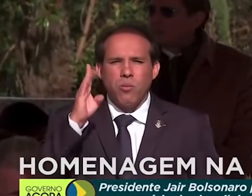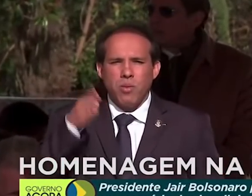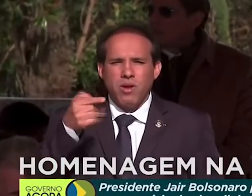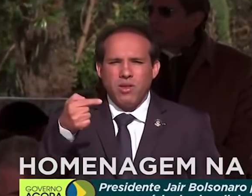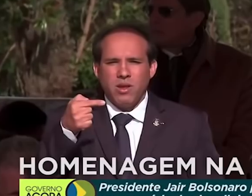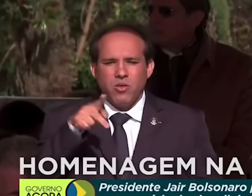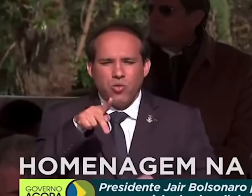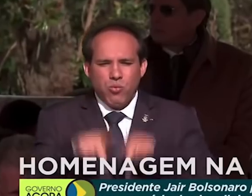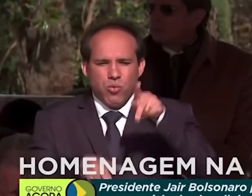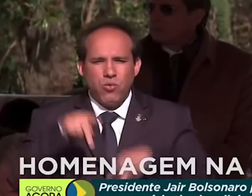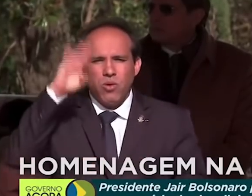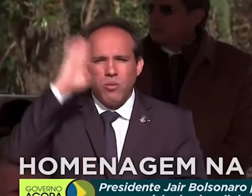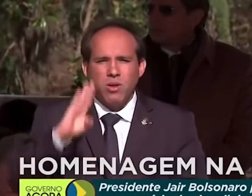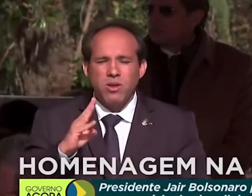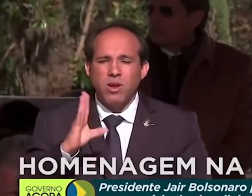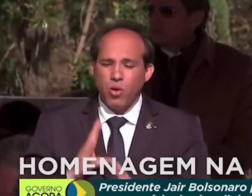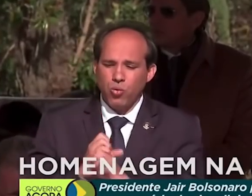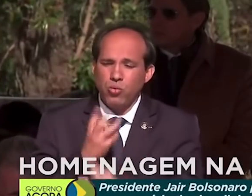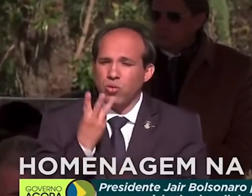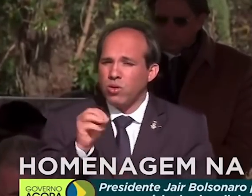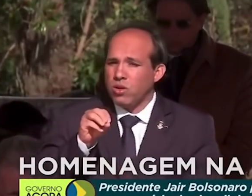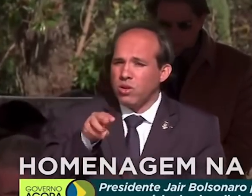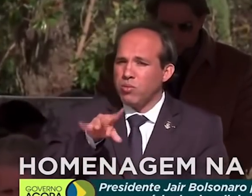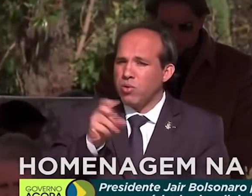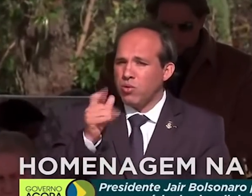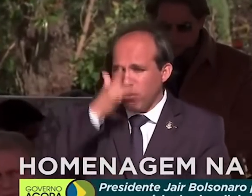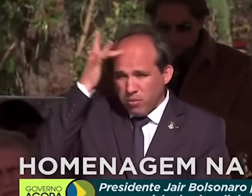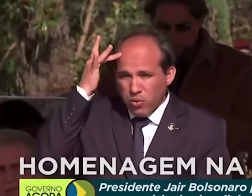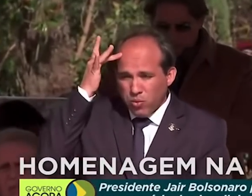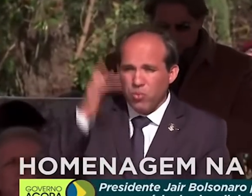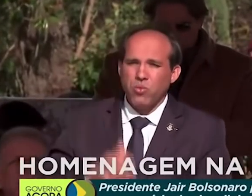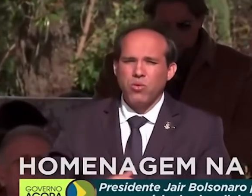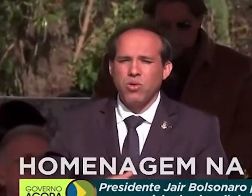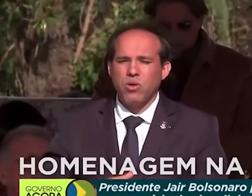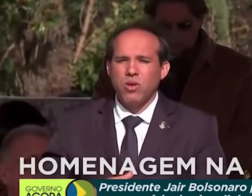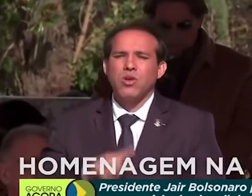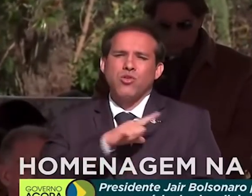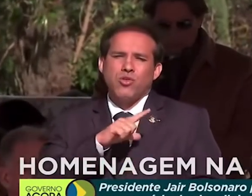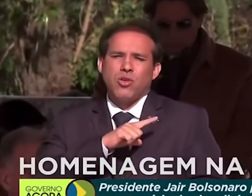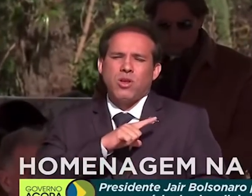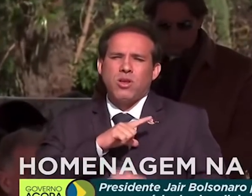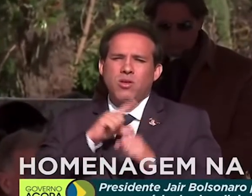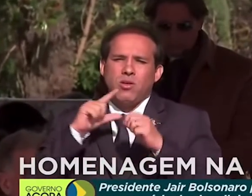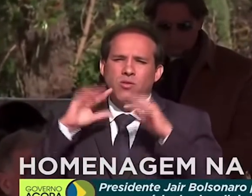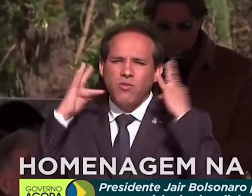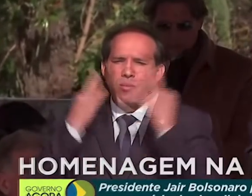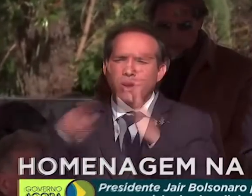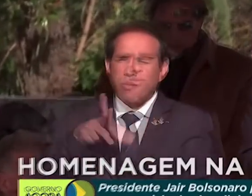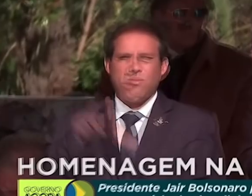brasileira, 30 milhões de pessoas, tem origem italiana.